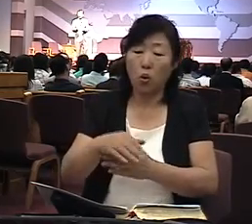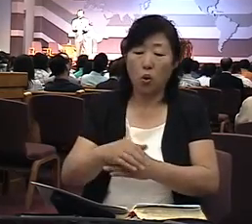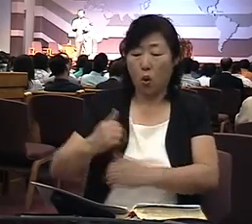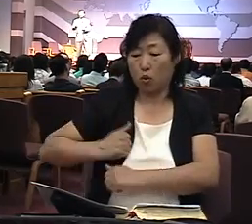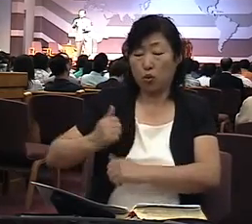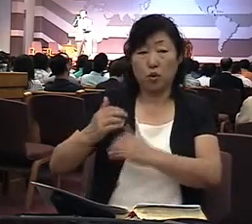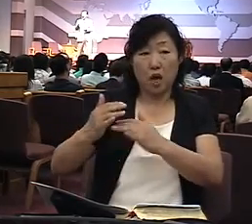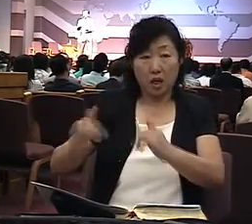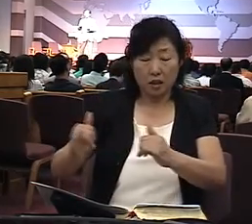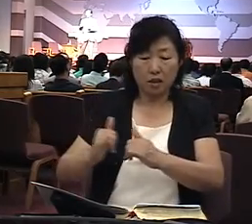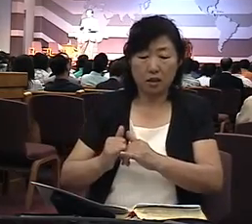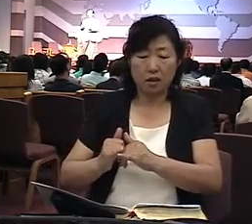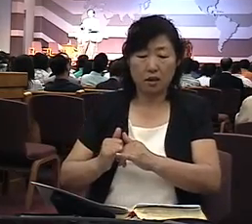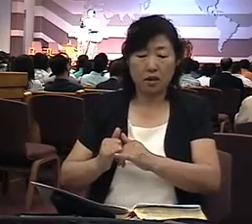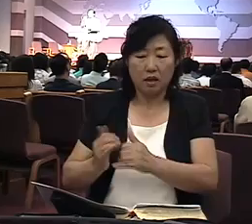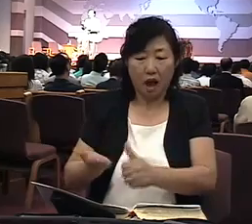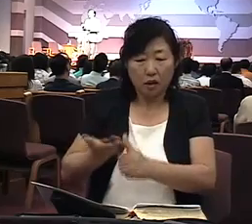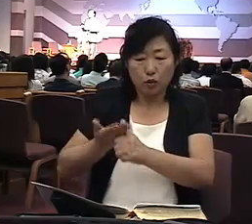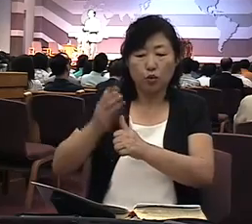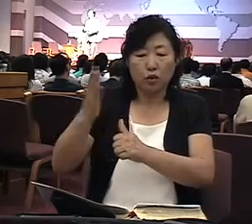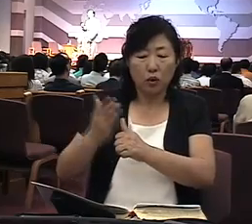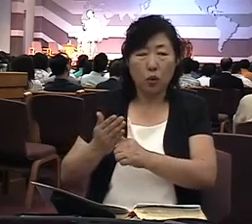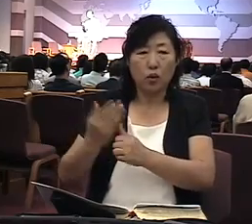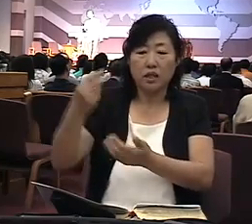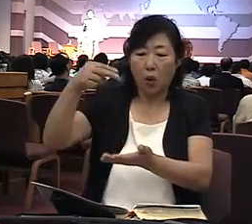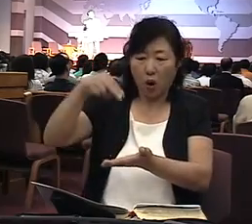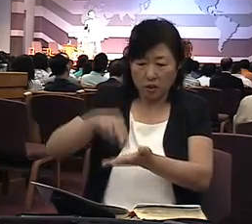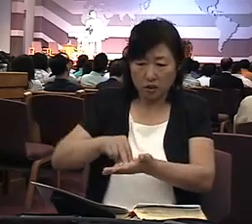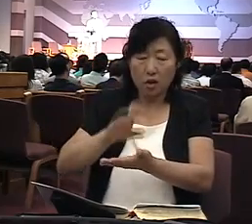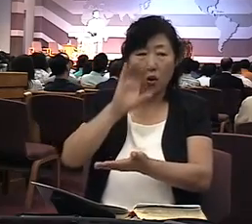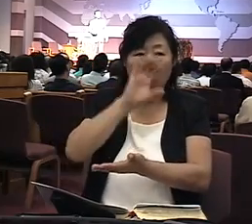군사들이 양육되고 세워지는 훈련의 장소라는 것입니다.